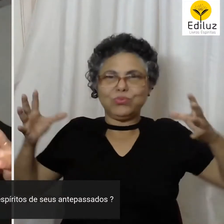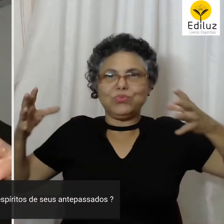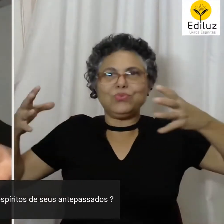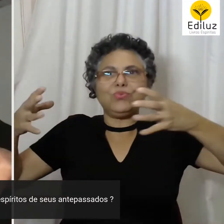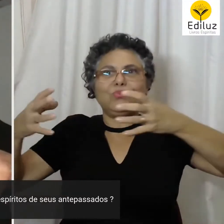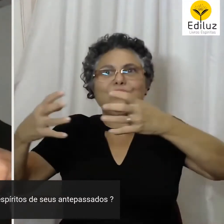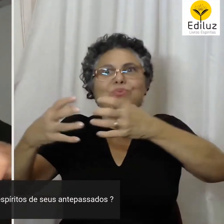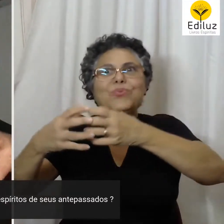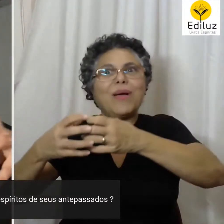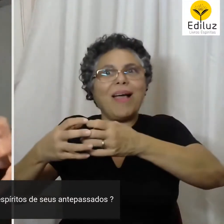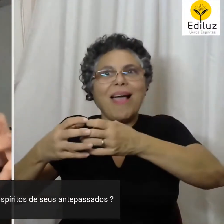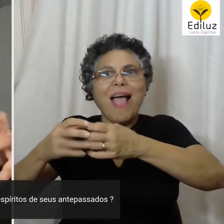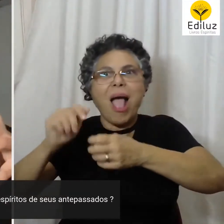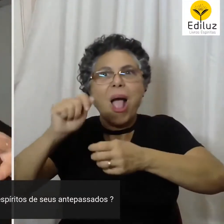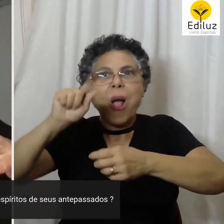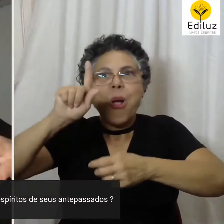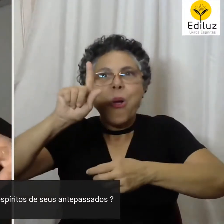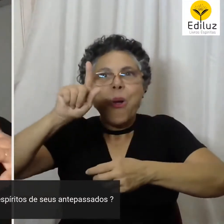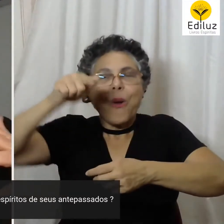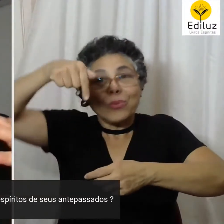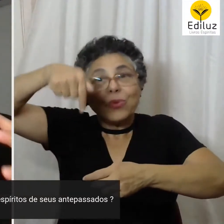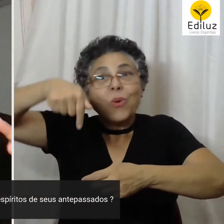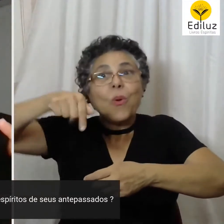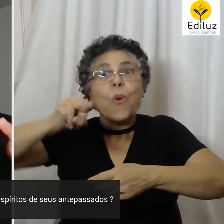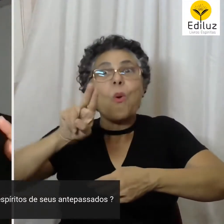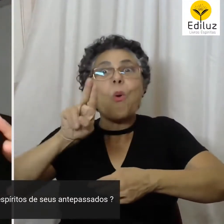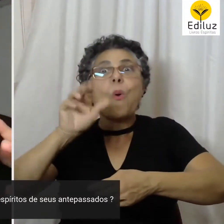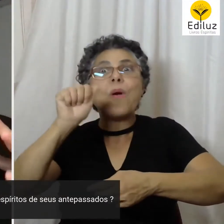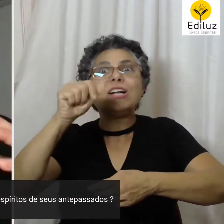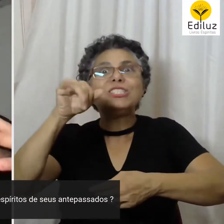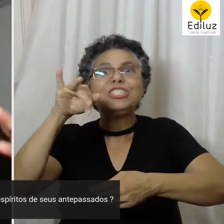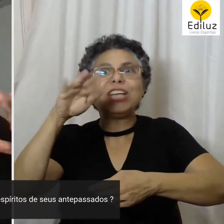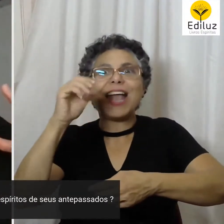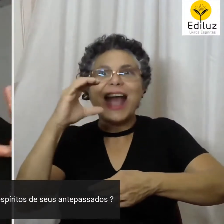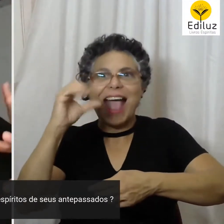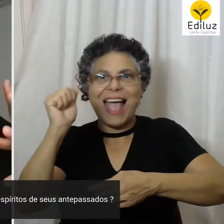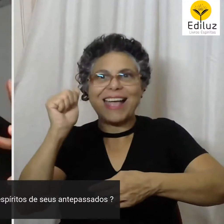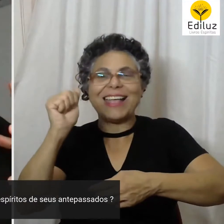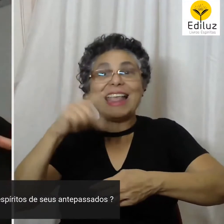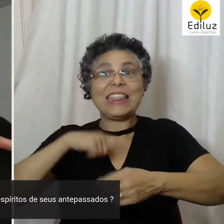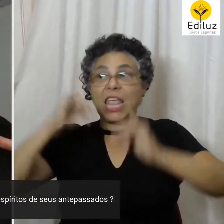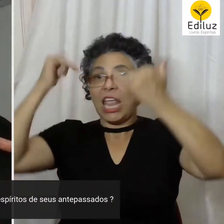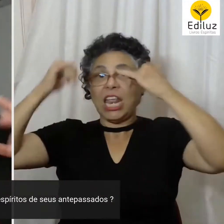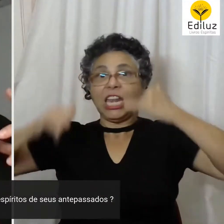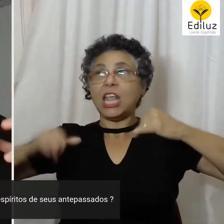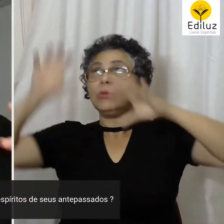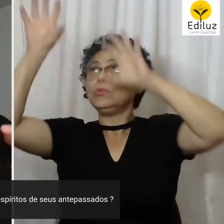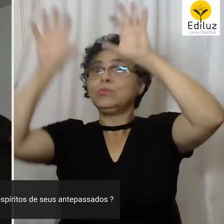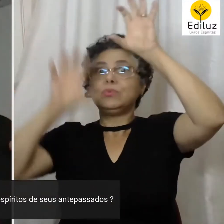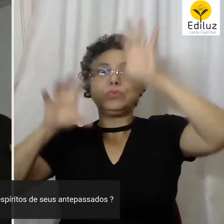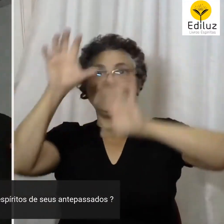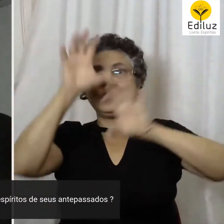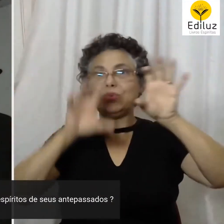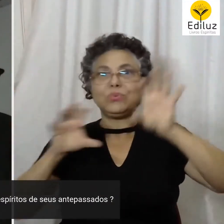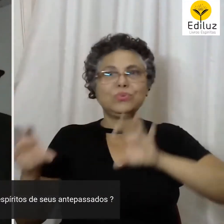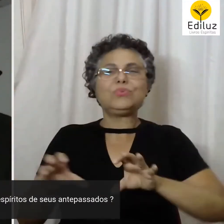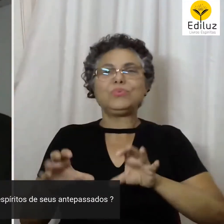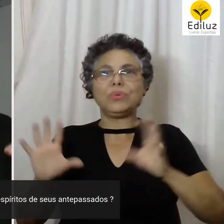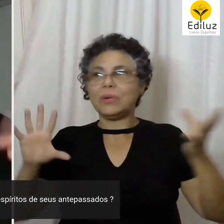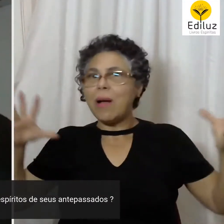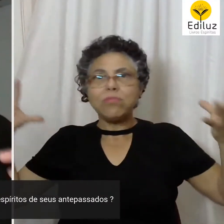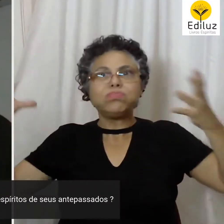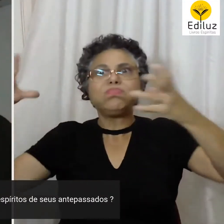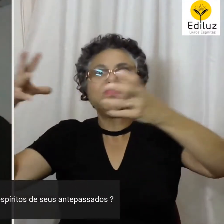quântico, envolvidos na energia cósmica, e nada mais de